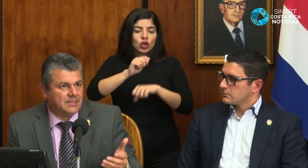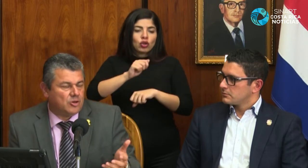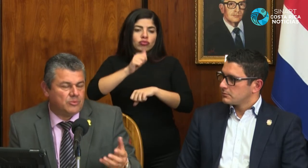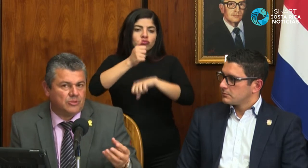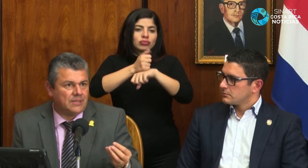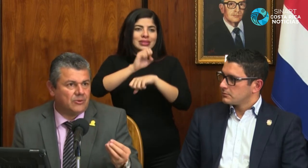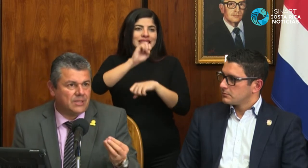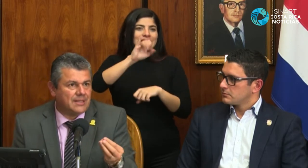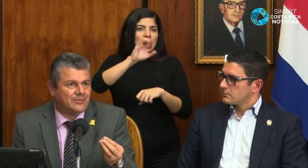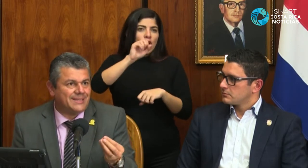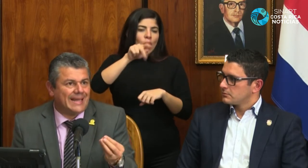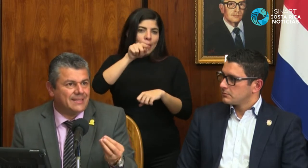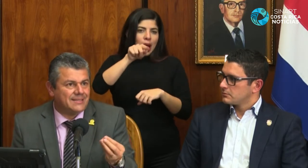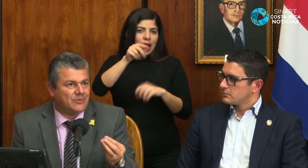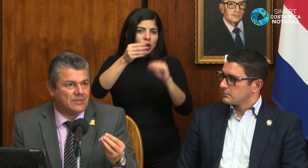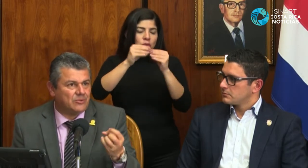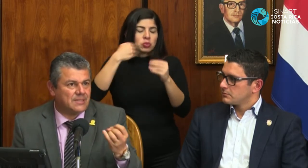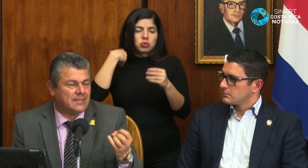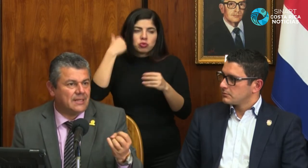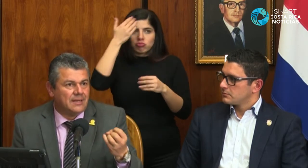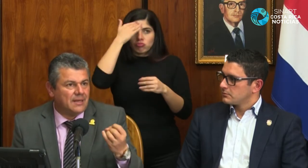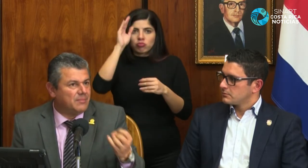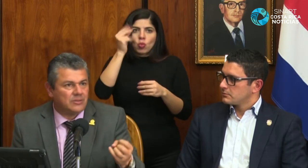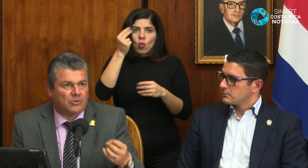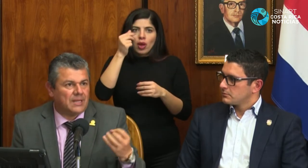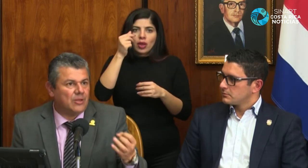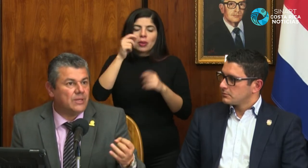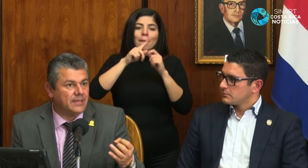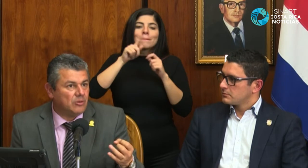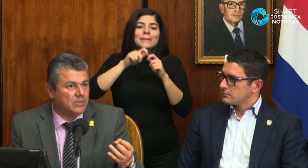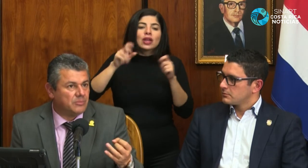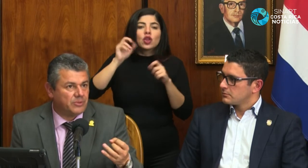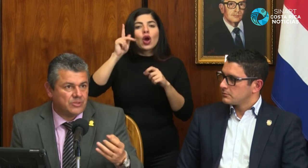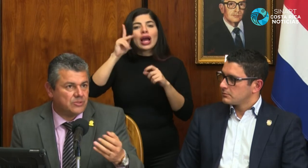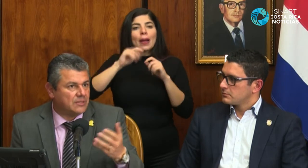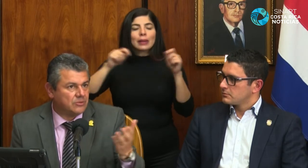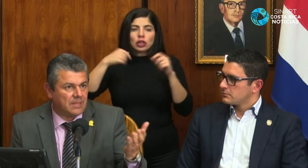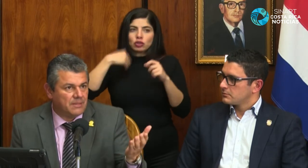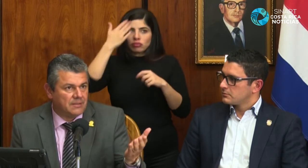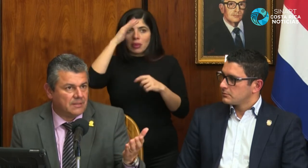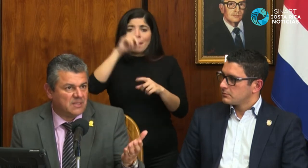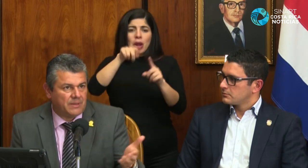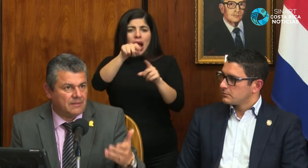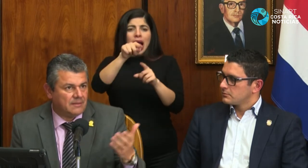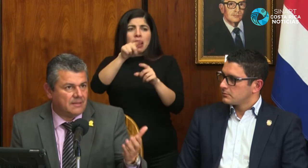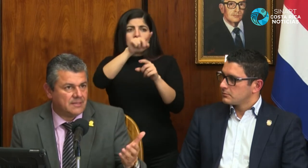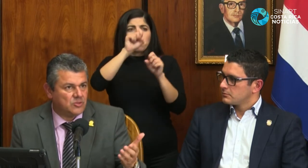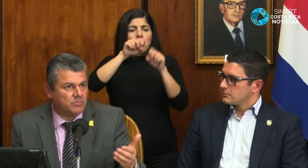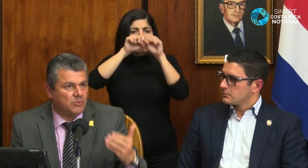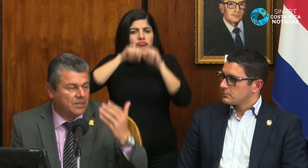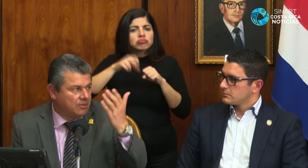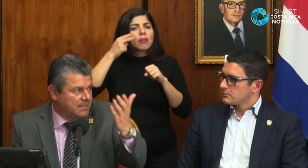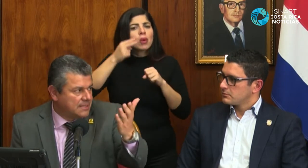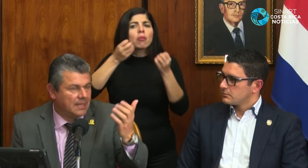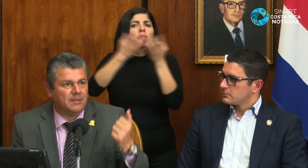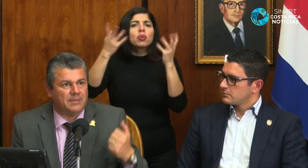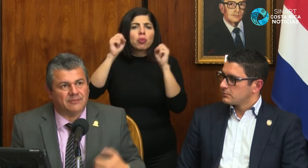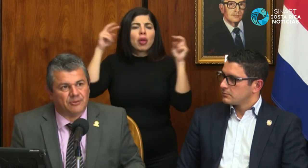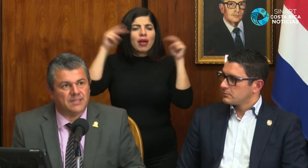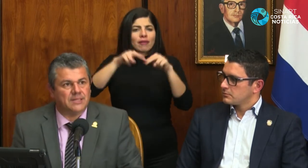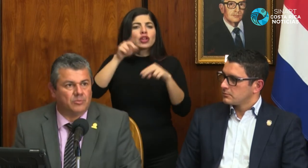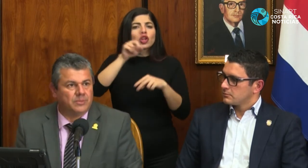de SICOP. Yo no tengo ahorita los detalles de cuánto cuesta el metro cuadrado o el kilómetro, pero eso está totalmente transparente, es de acceso público y está